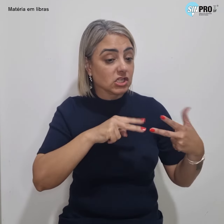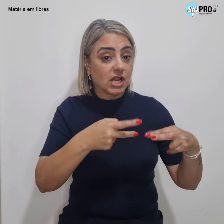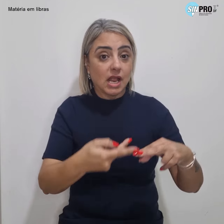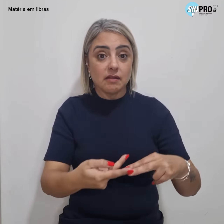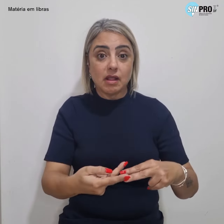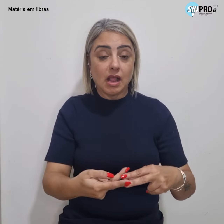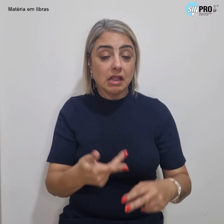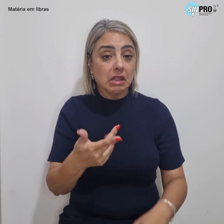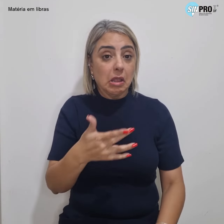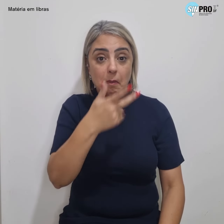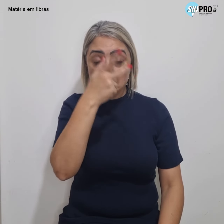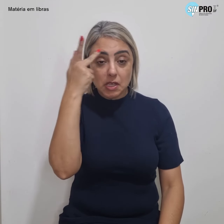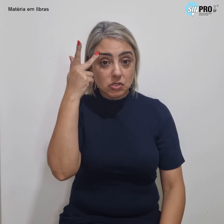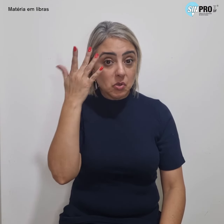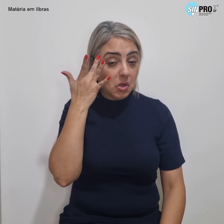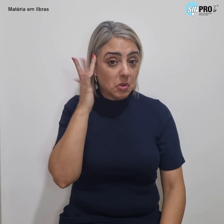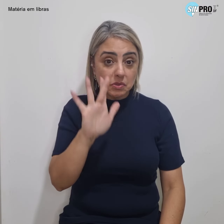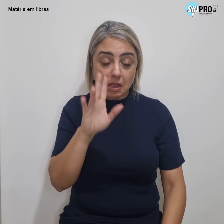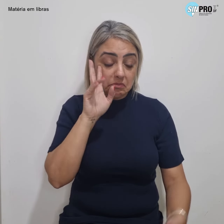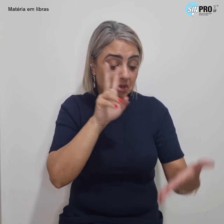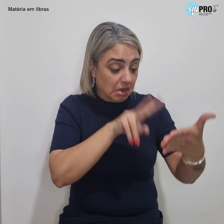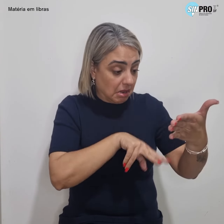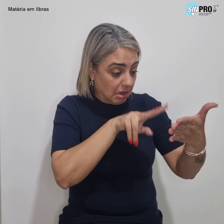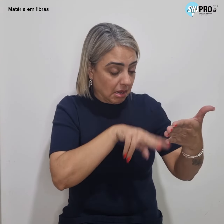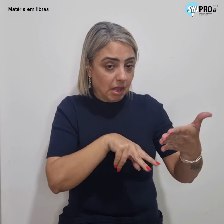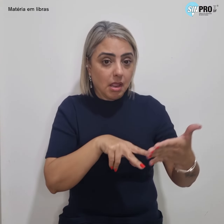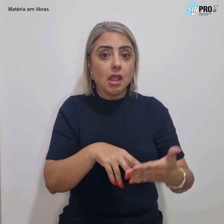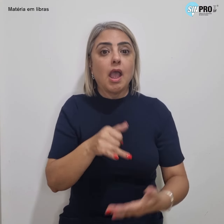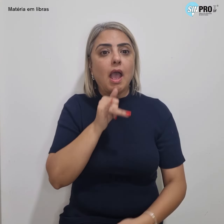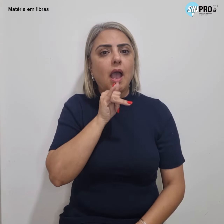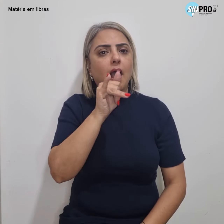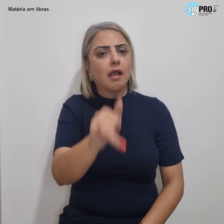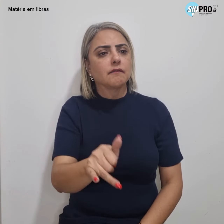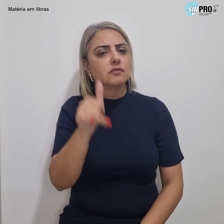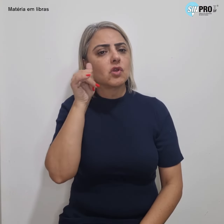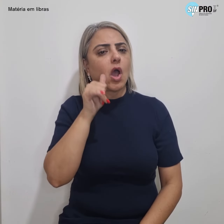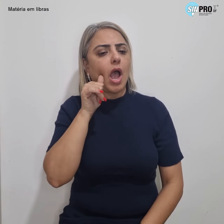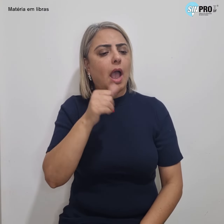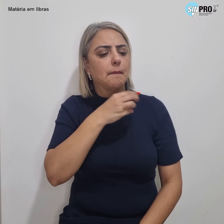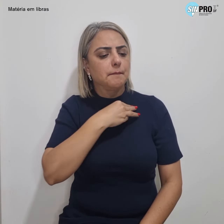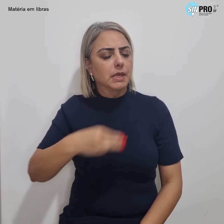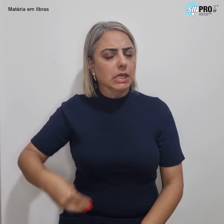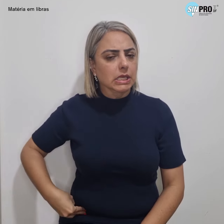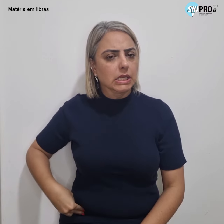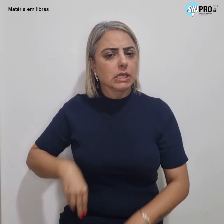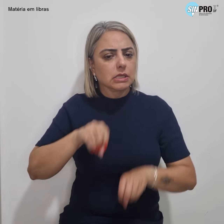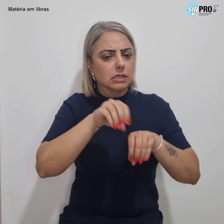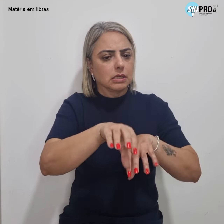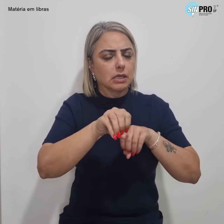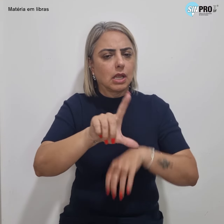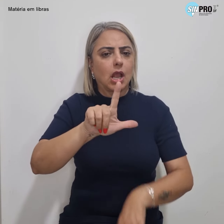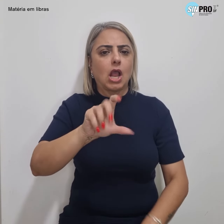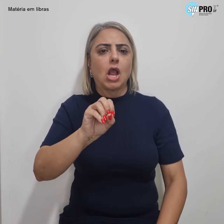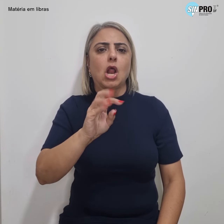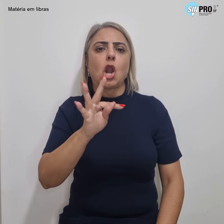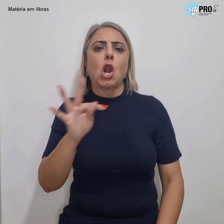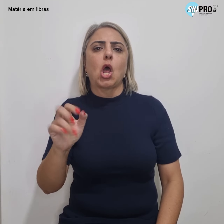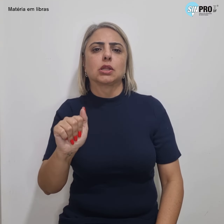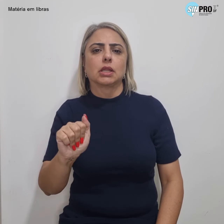analfabetos funcionais, advertiu a ministra da Educação, Lota Edom, após